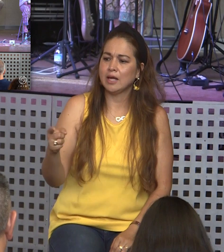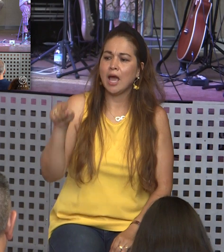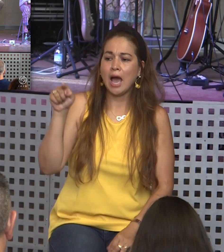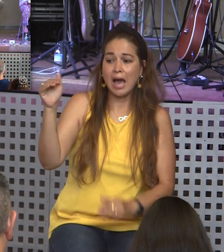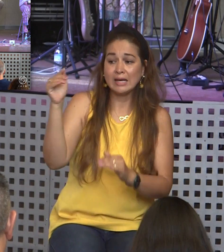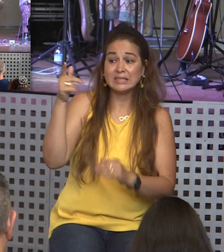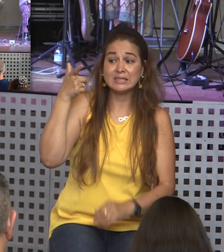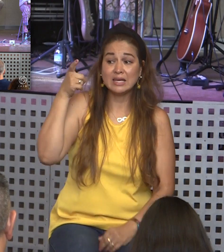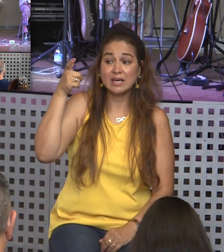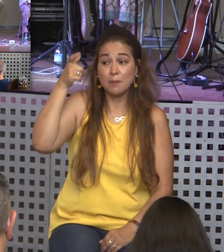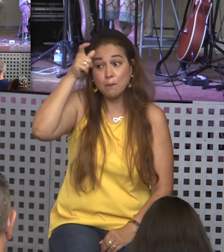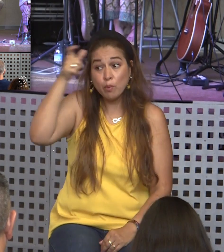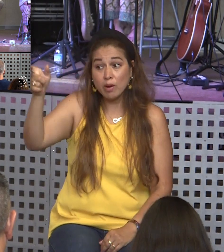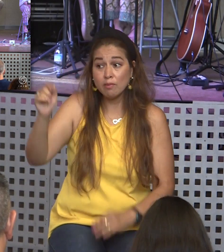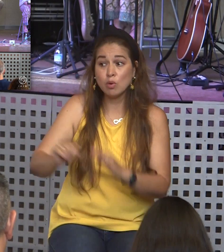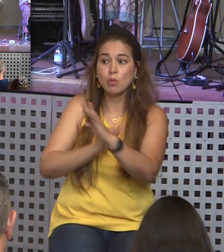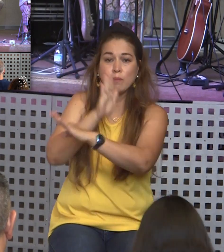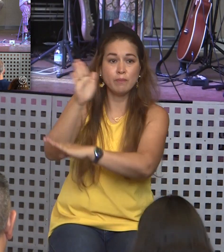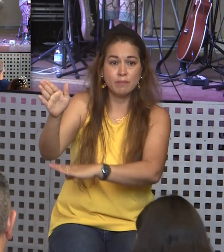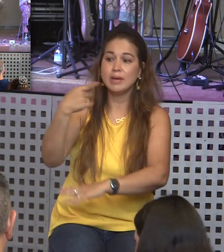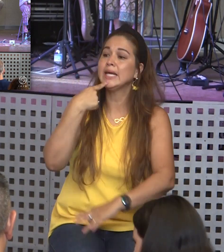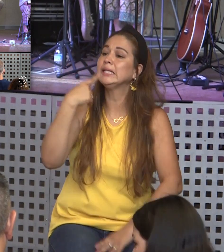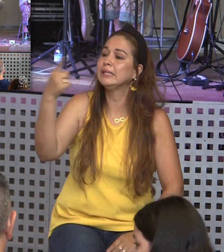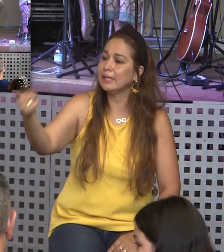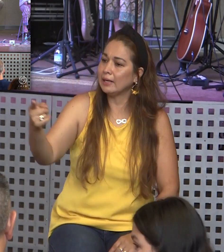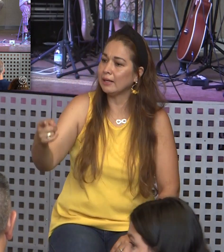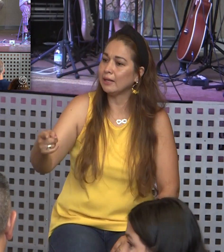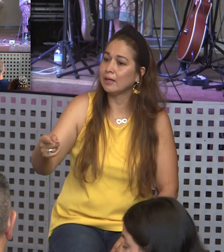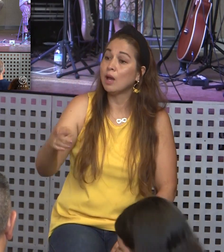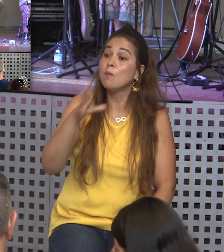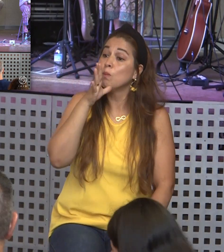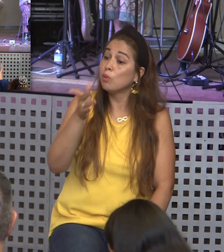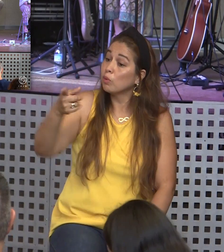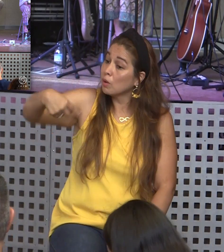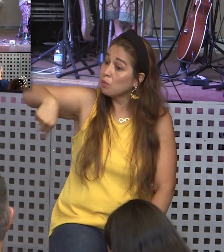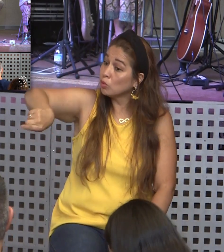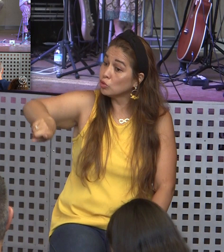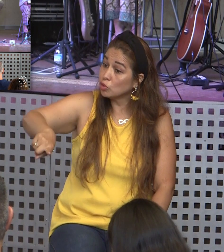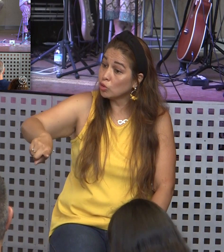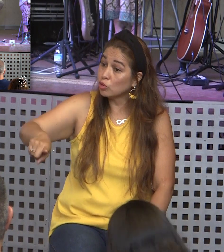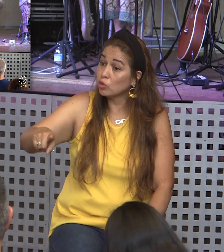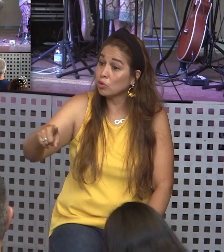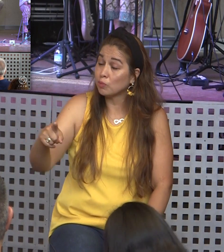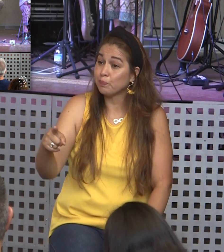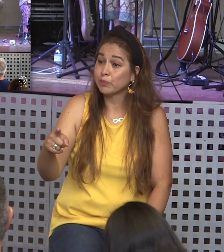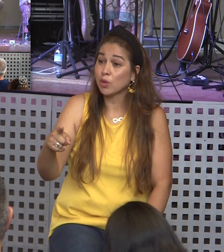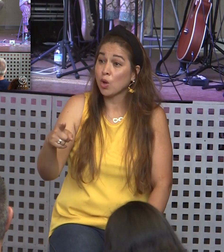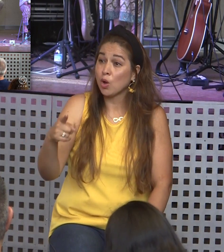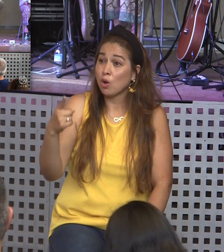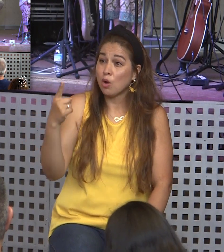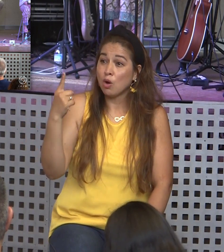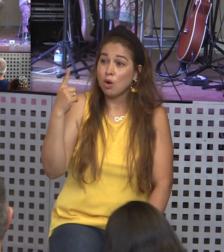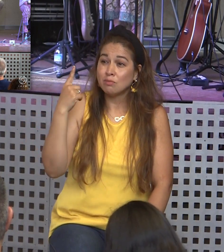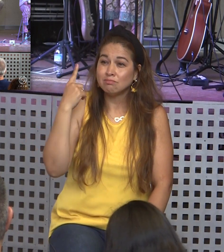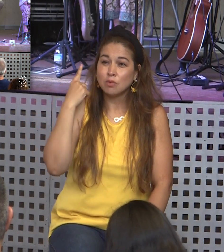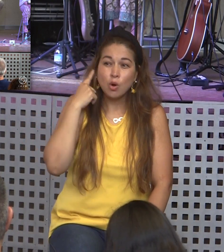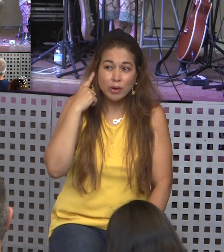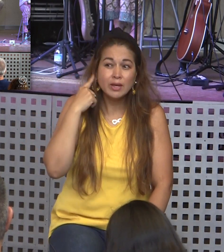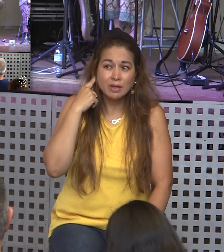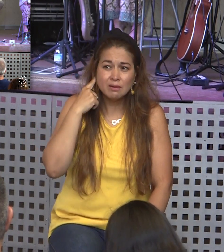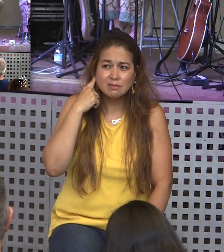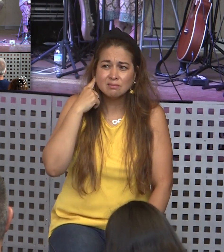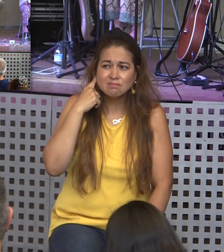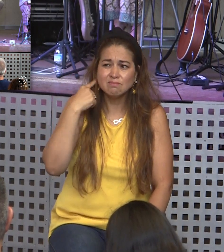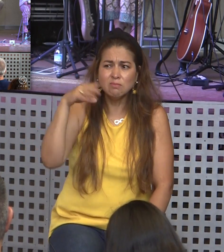de oído oiréis y no entenderéis. Viendo veréis y no